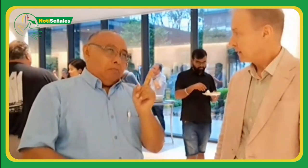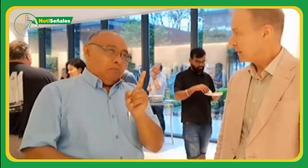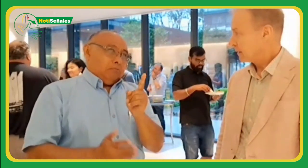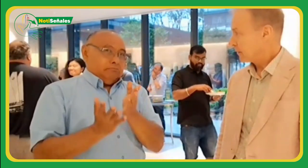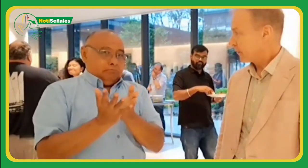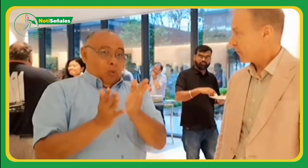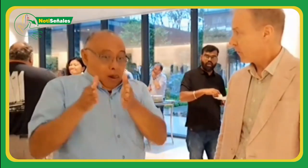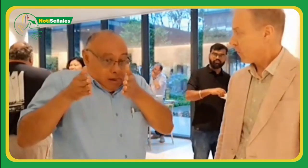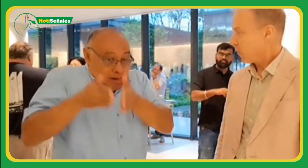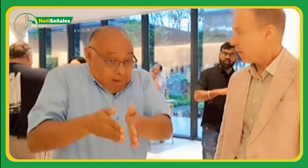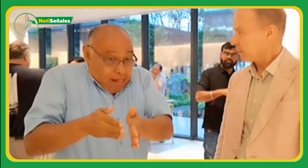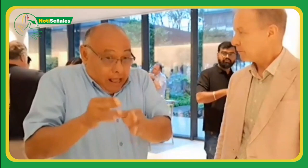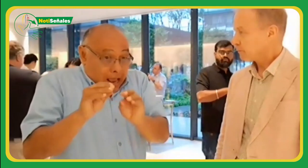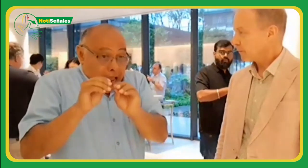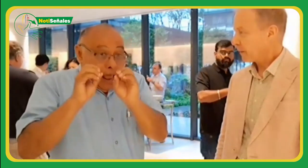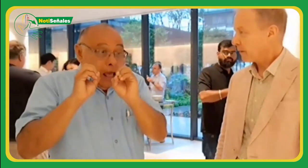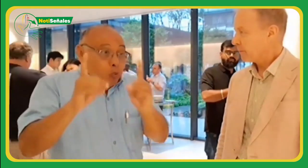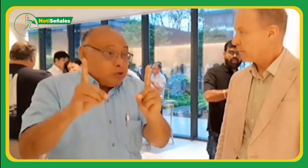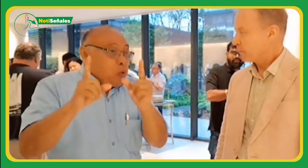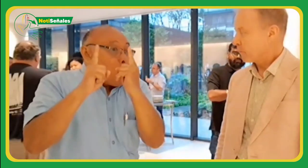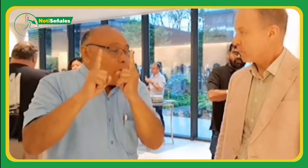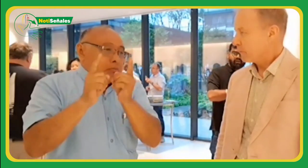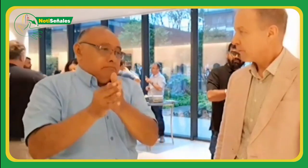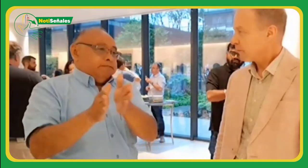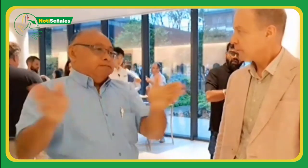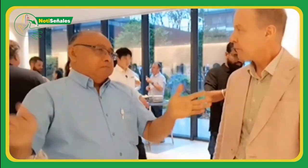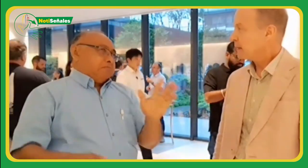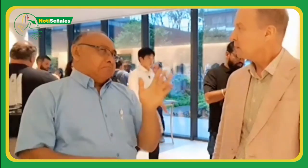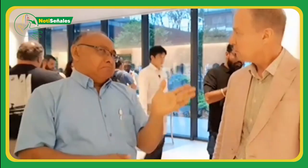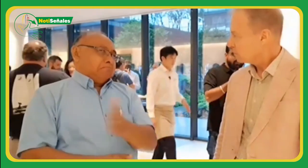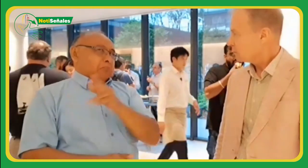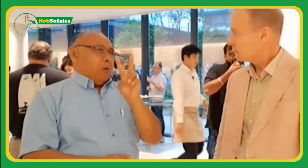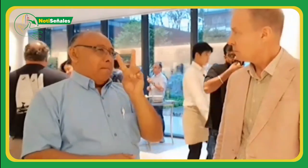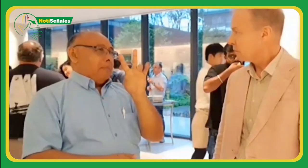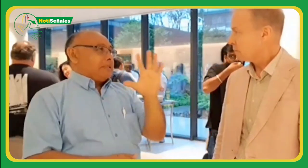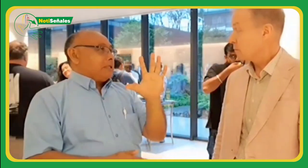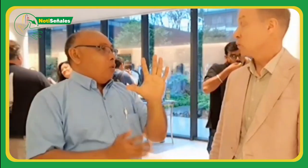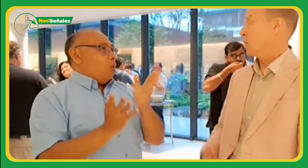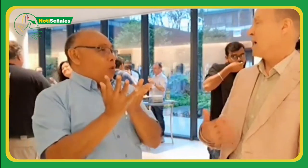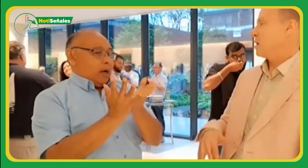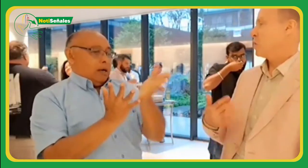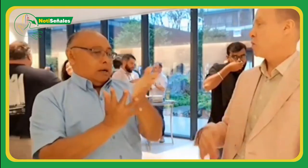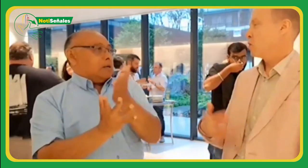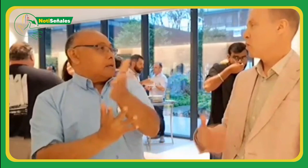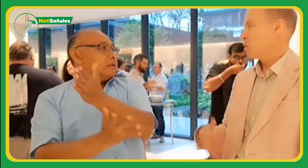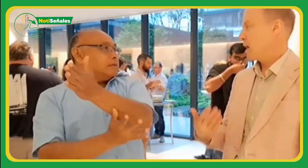no solo enfocadas en educación sino que las carreras tienen un espectro amplio o han ingresado unas 25